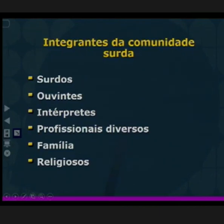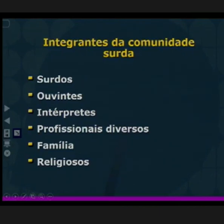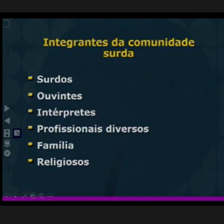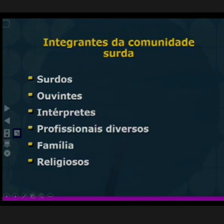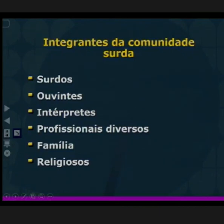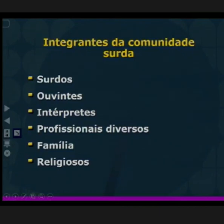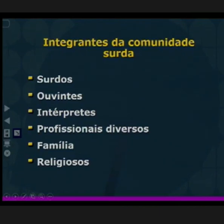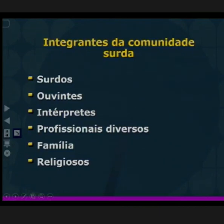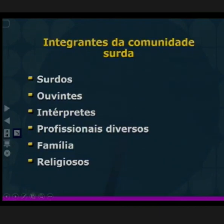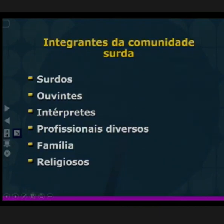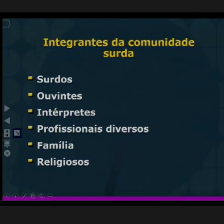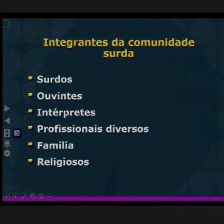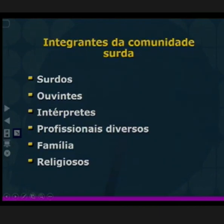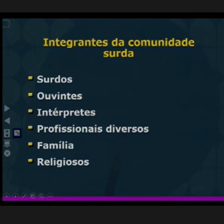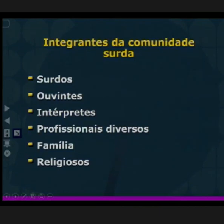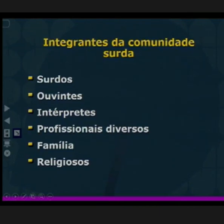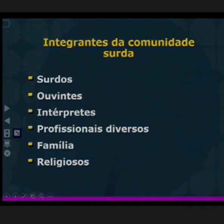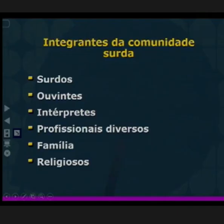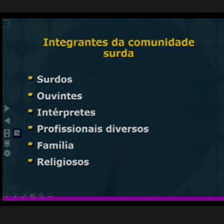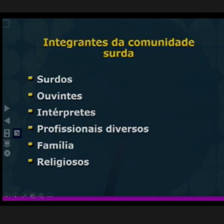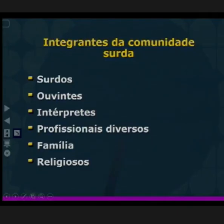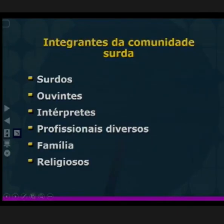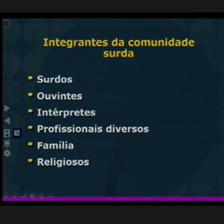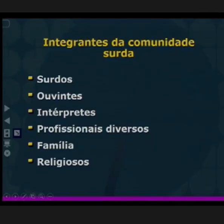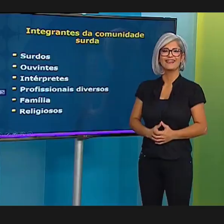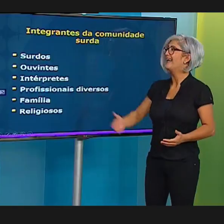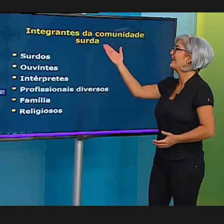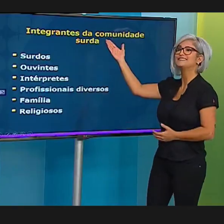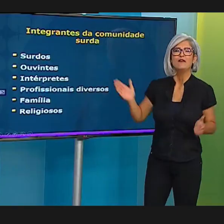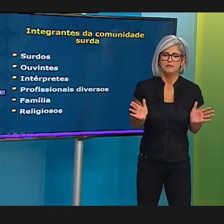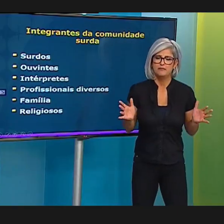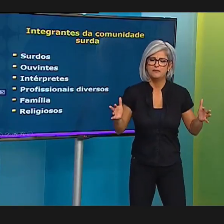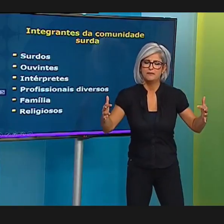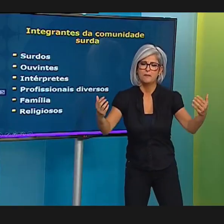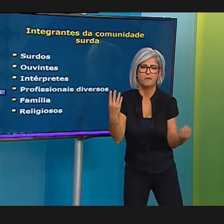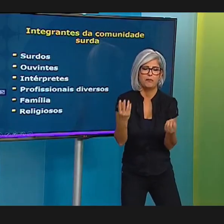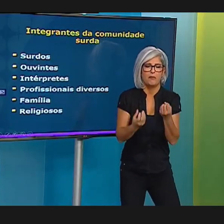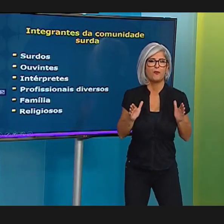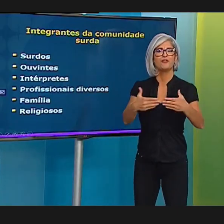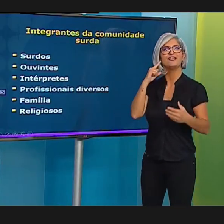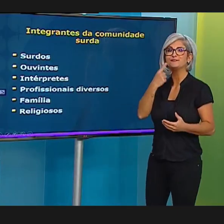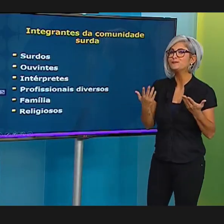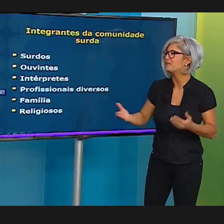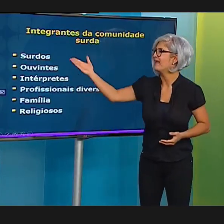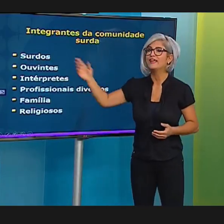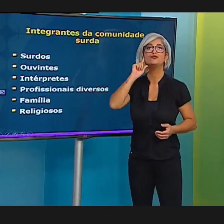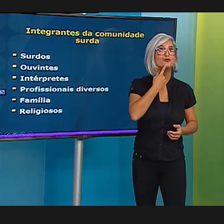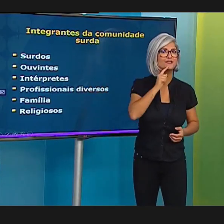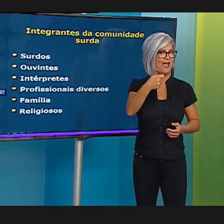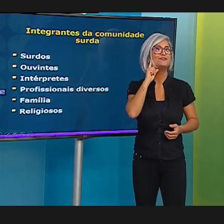intérpretes, por diversos profissionais, pela família e também comunidades religiosas. Os integrantes da comunidade surda. Os surdos,